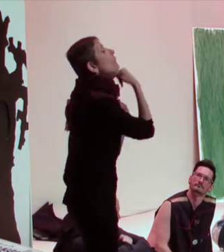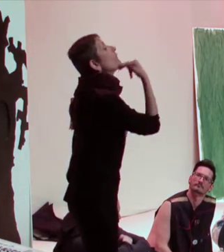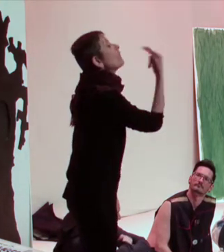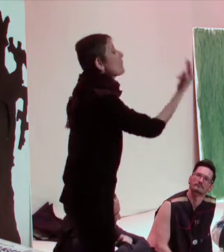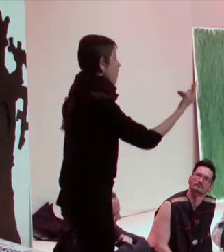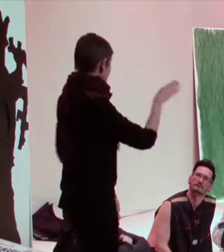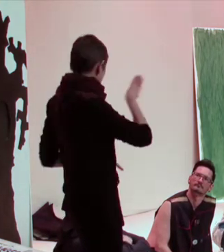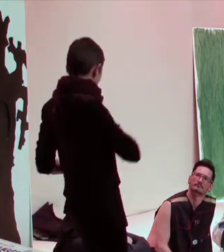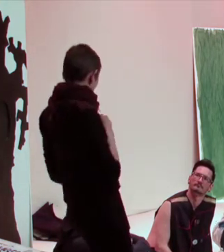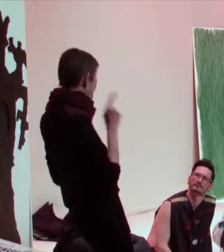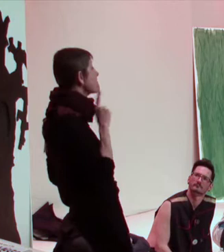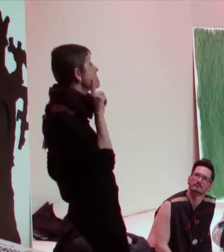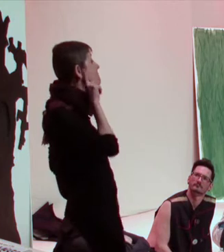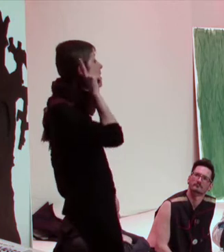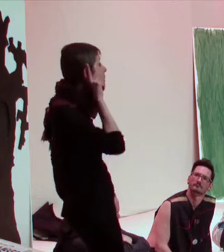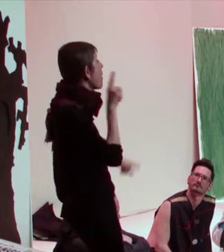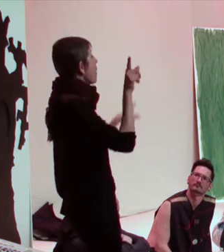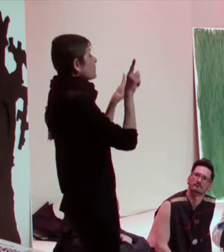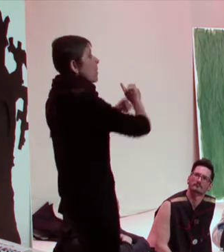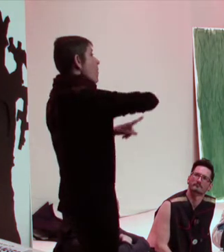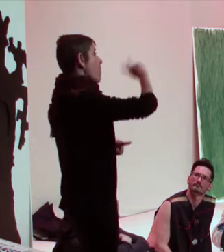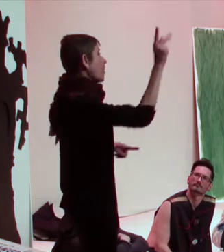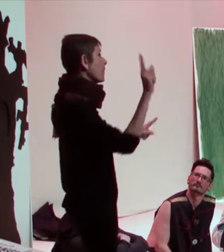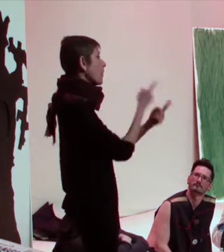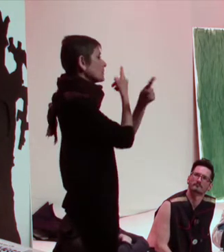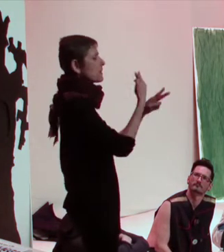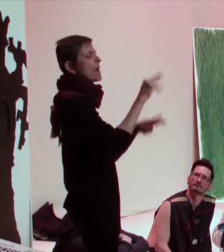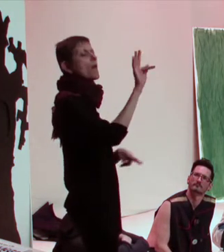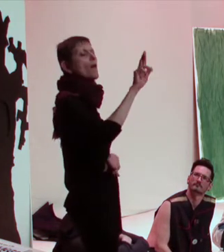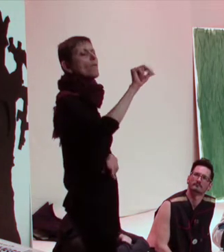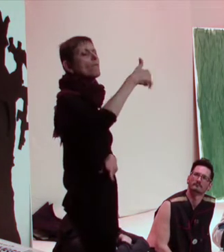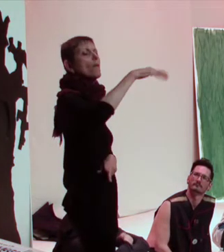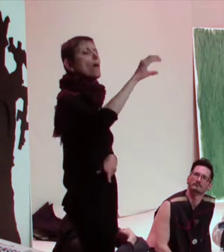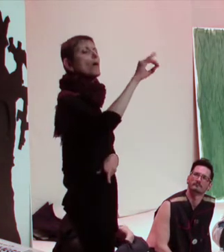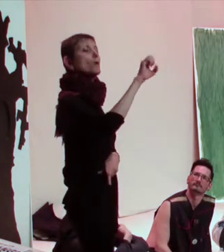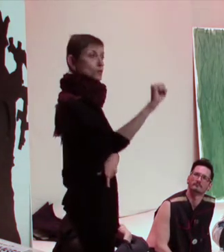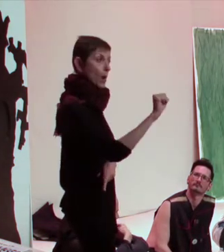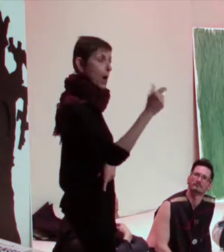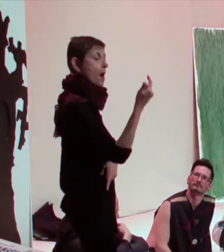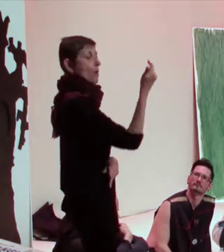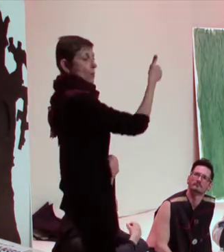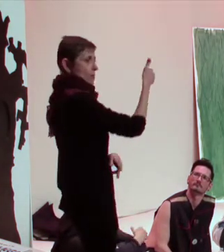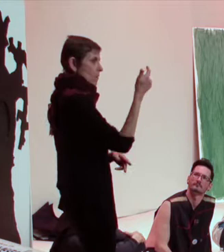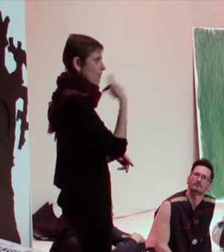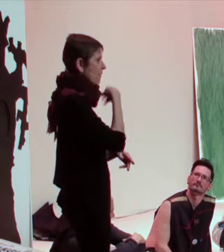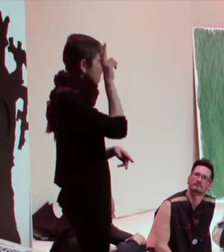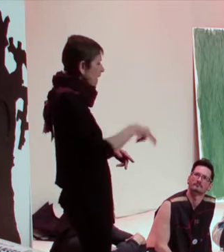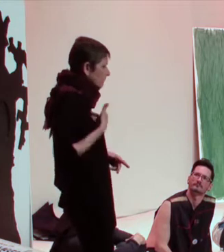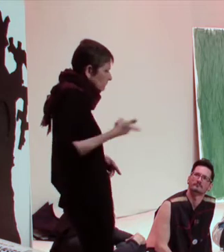et à François, qui sont les musiciens de cette création, et avec lequel j'ai une grande complicité,